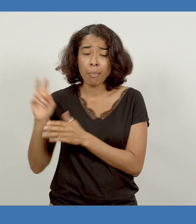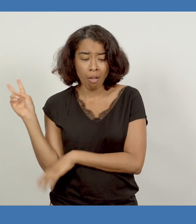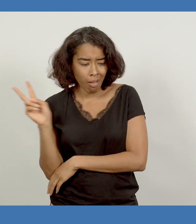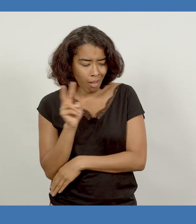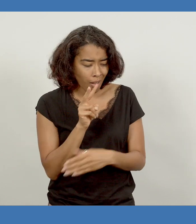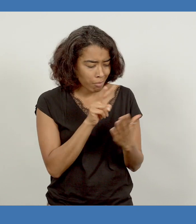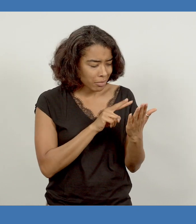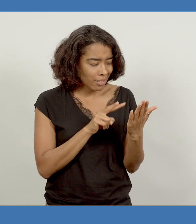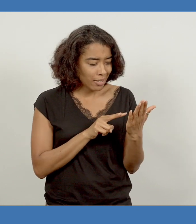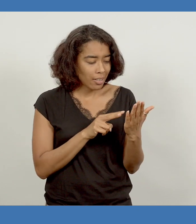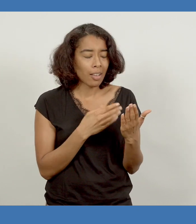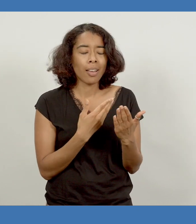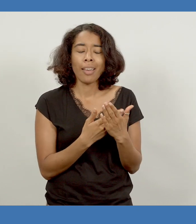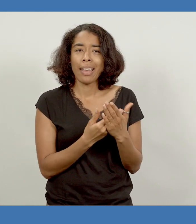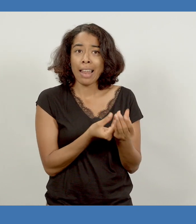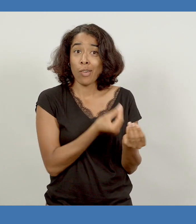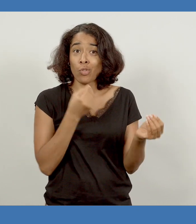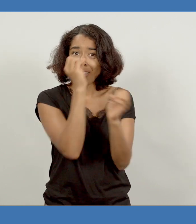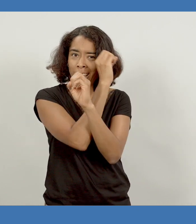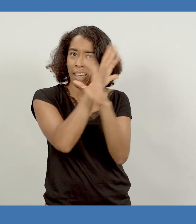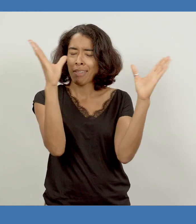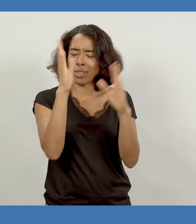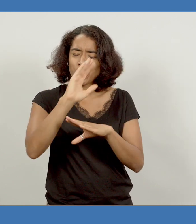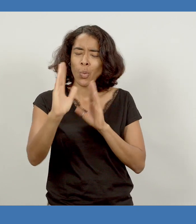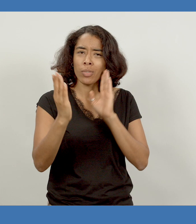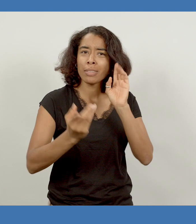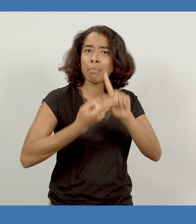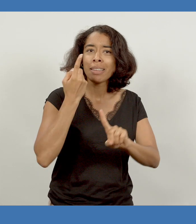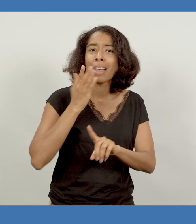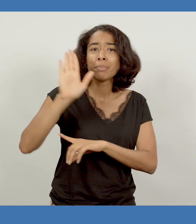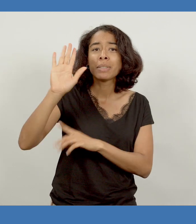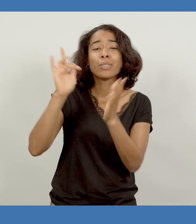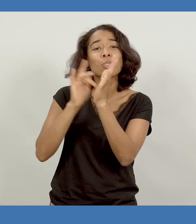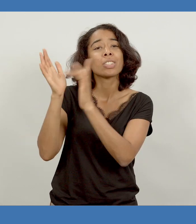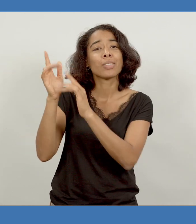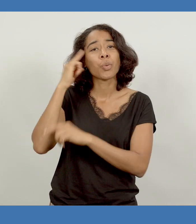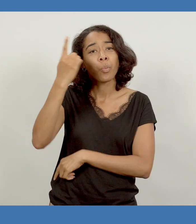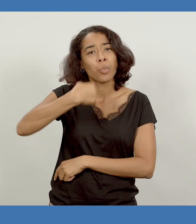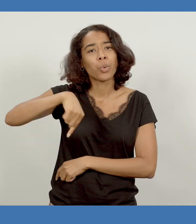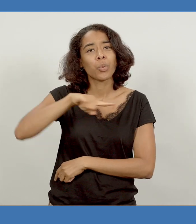Testament pour avoir nous aussi une révélation spéciale de Christ pour nous ?